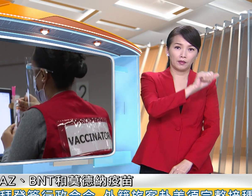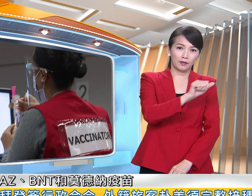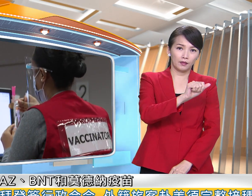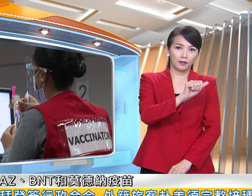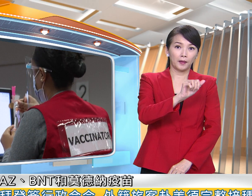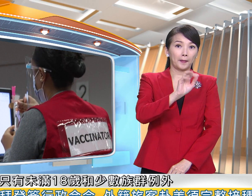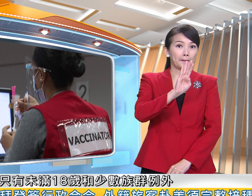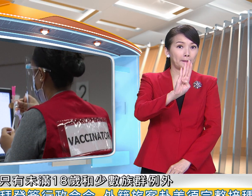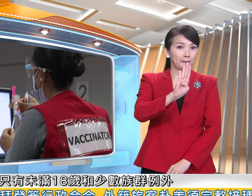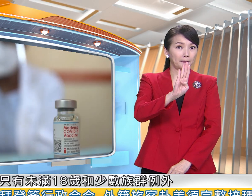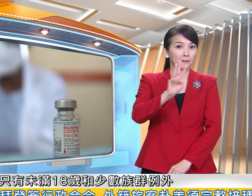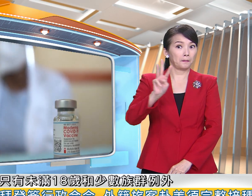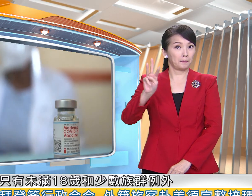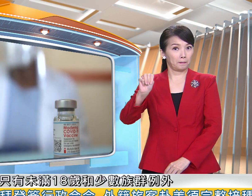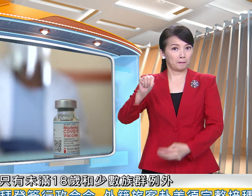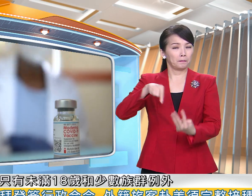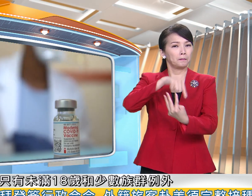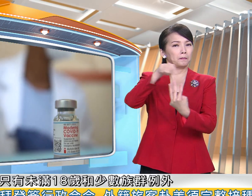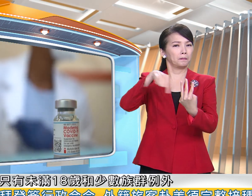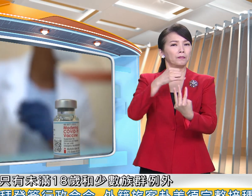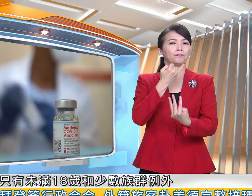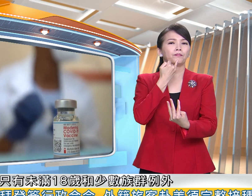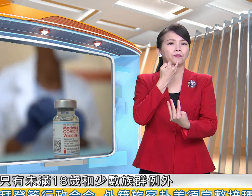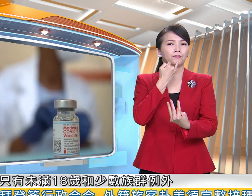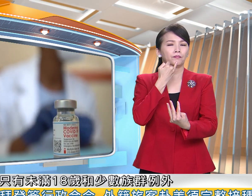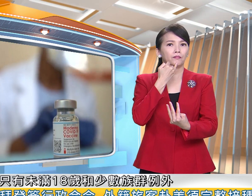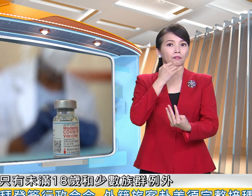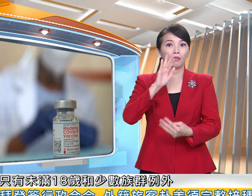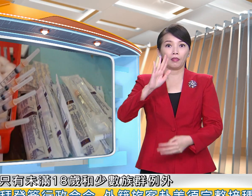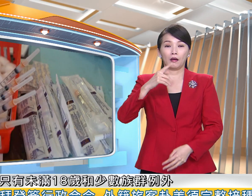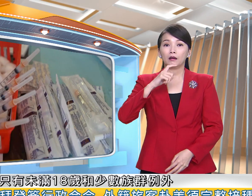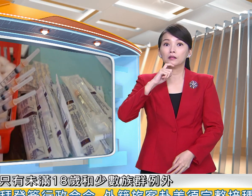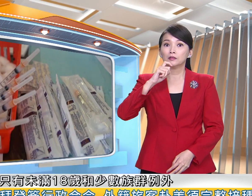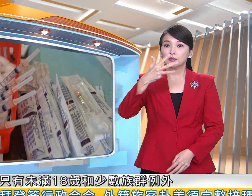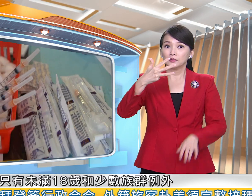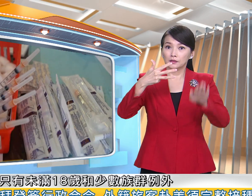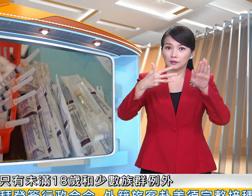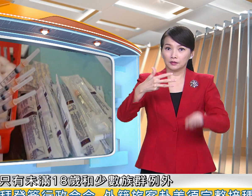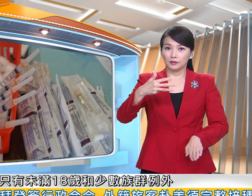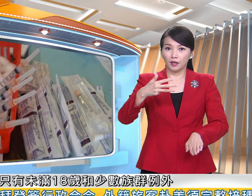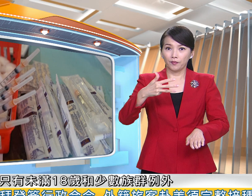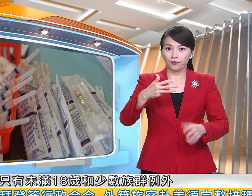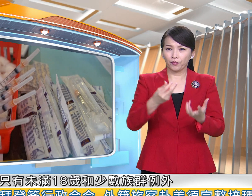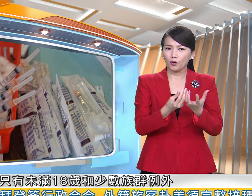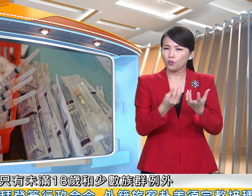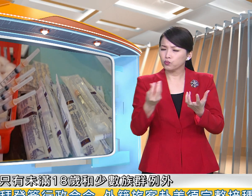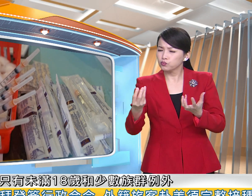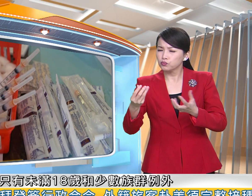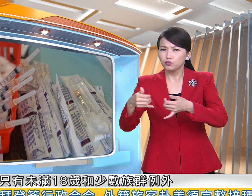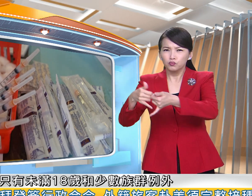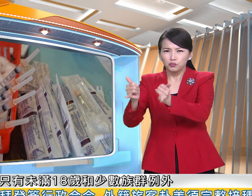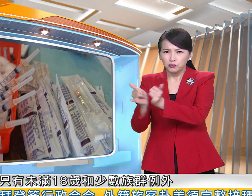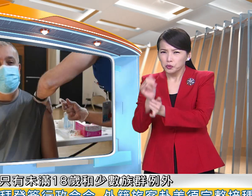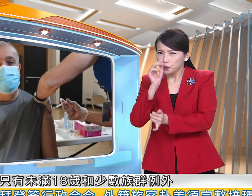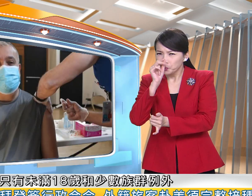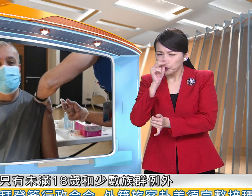疫苗，只有未满18岁和少数的族群例外。